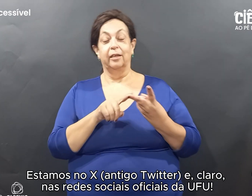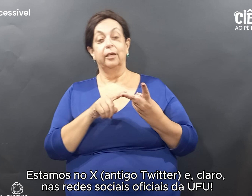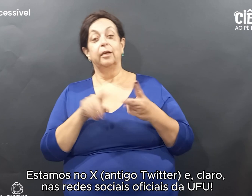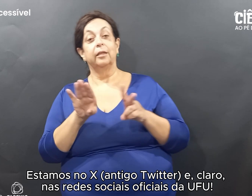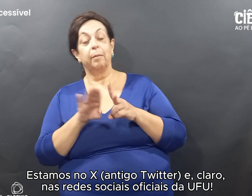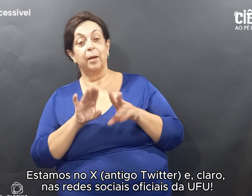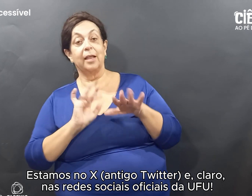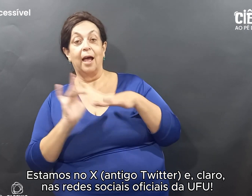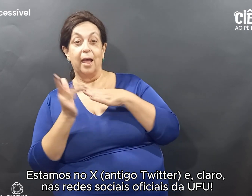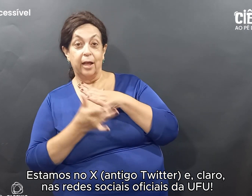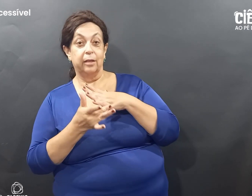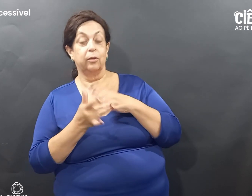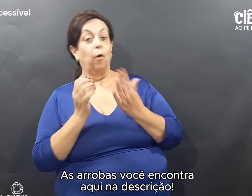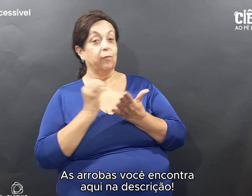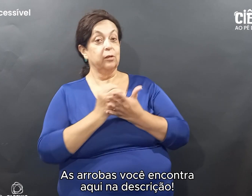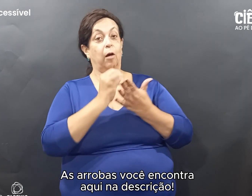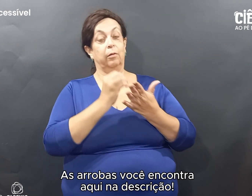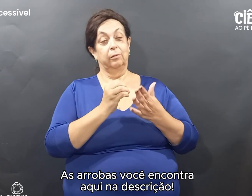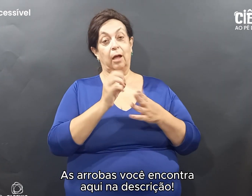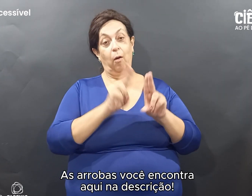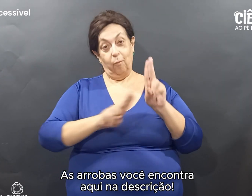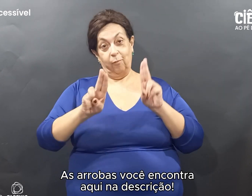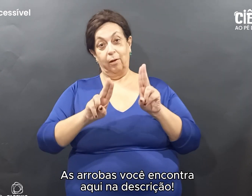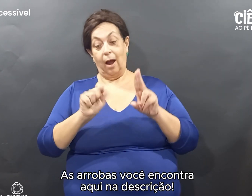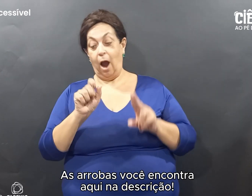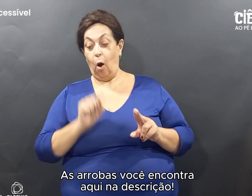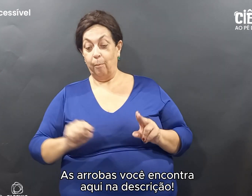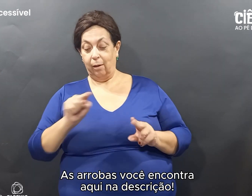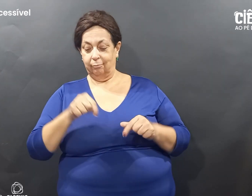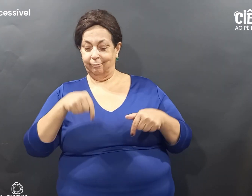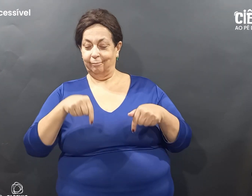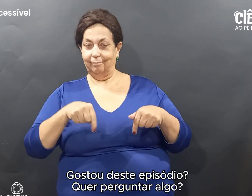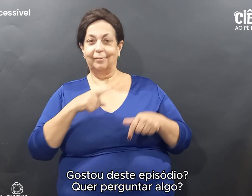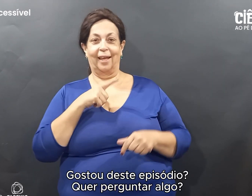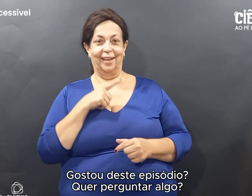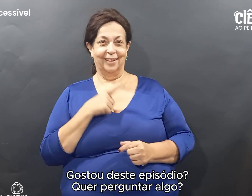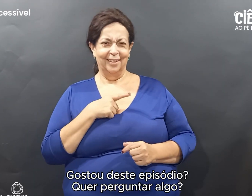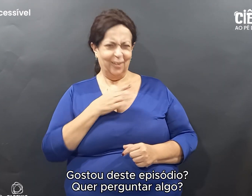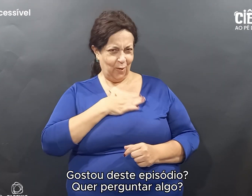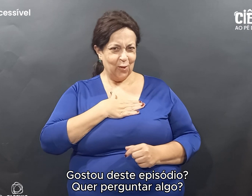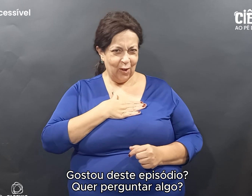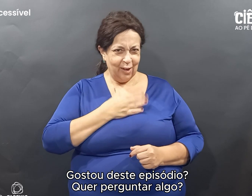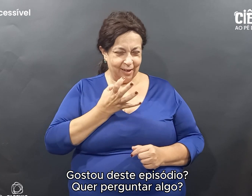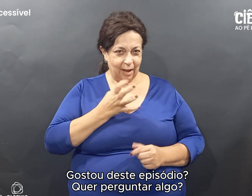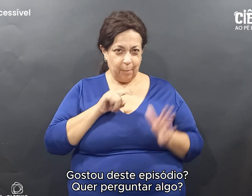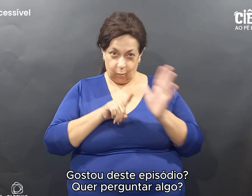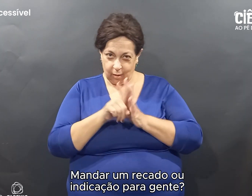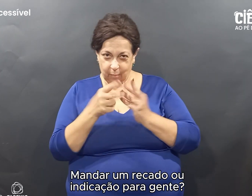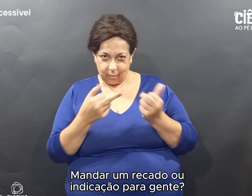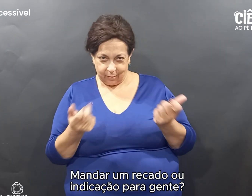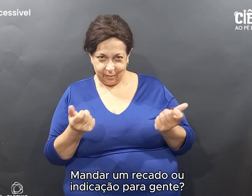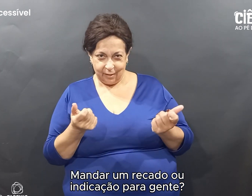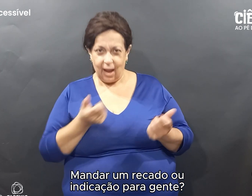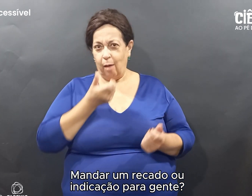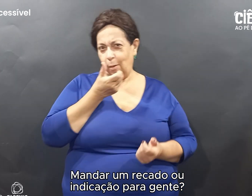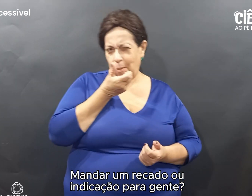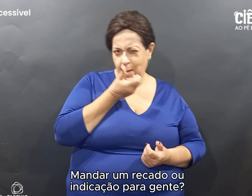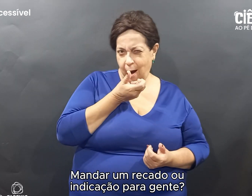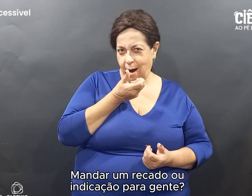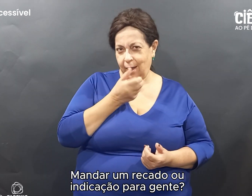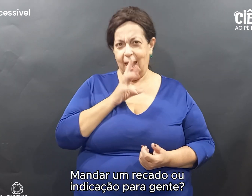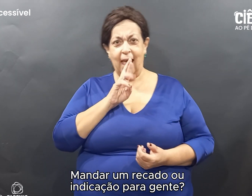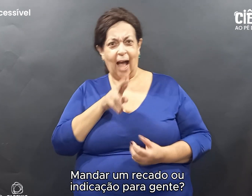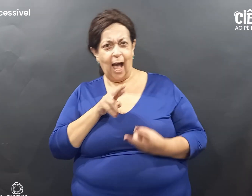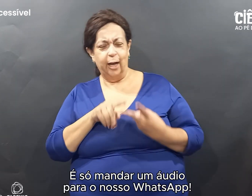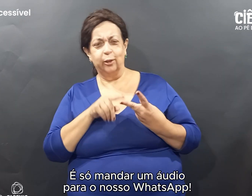sociais oficiais da UFO. As arrobas você encontra aqui na descrição. Gostou desse episódio? Quer perguntar algo, mandar um recado ou